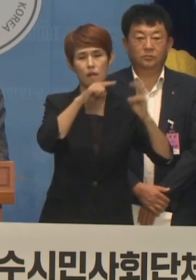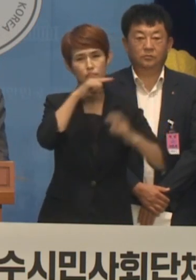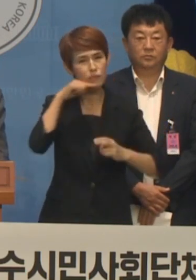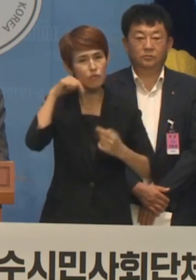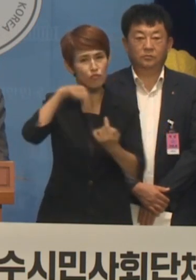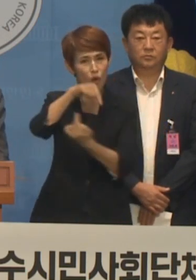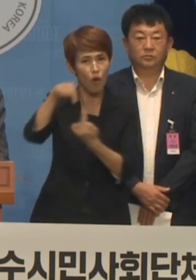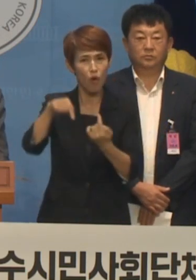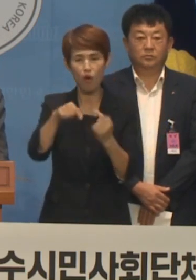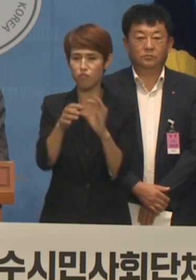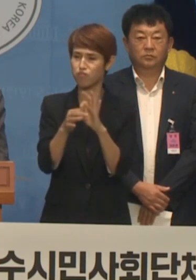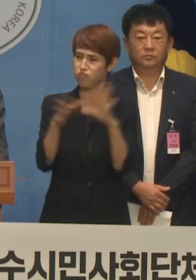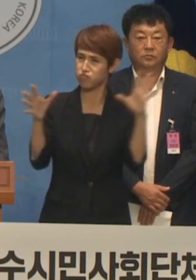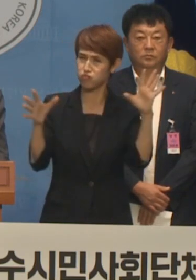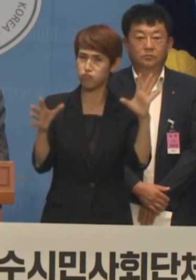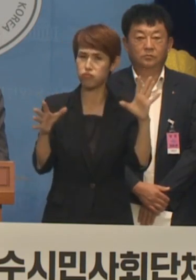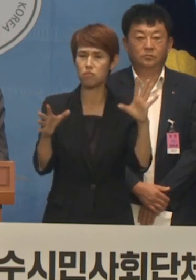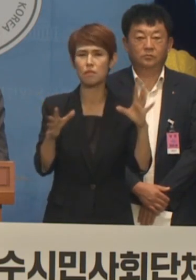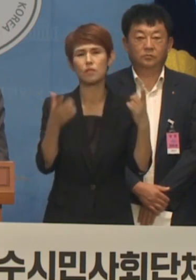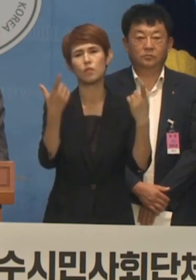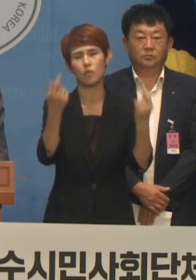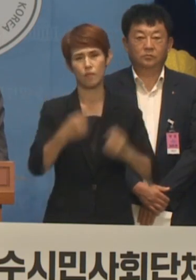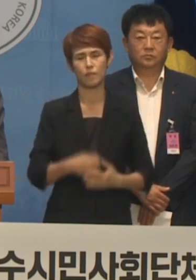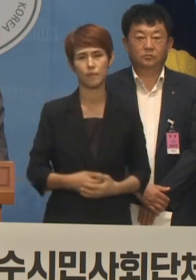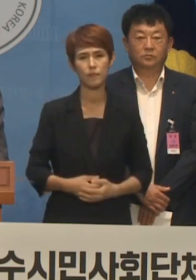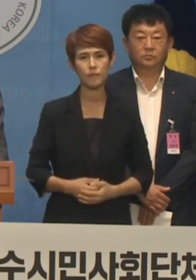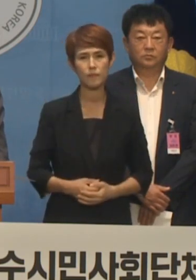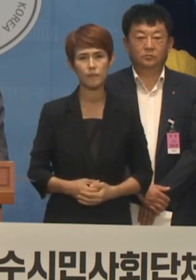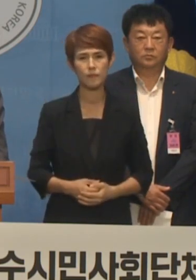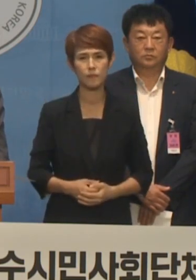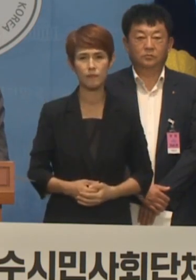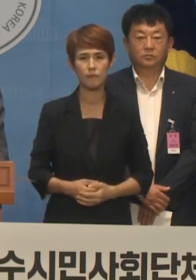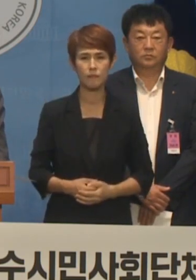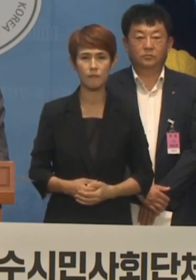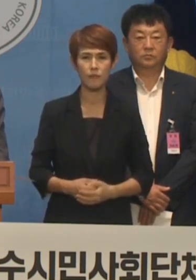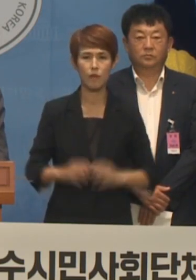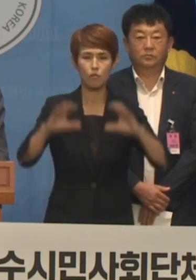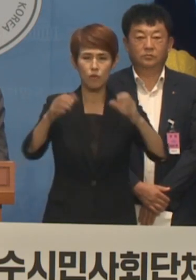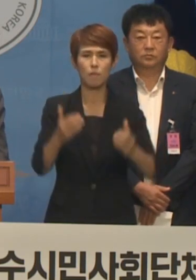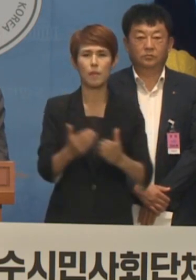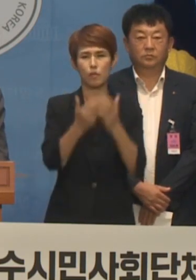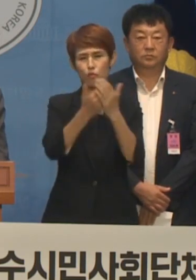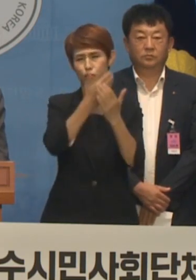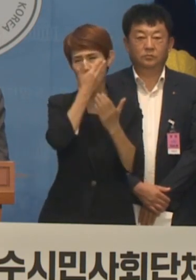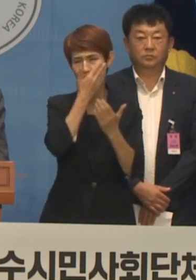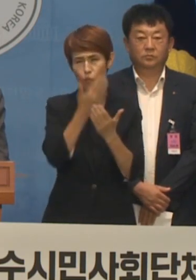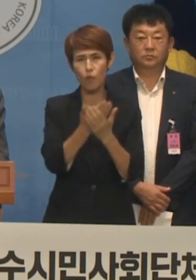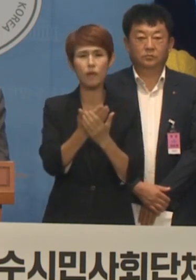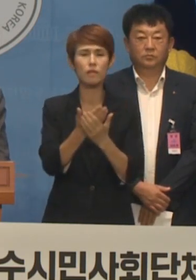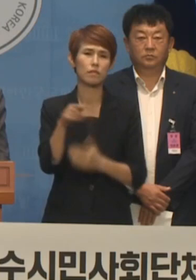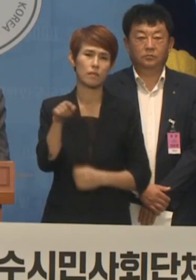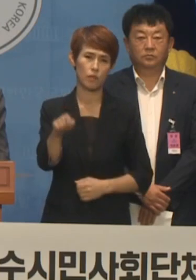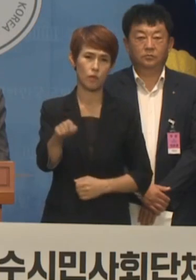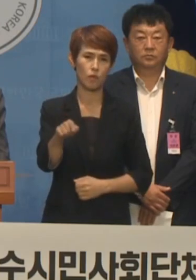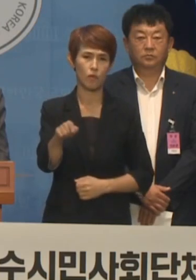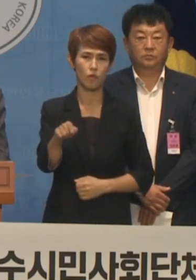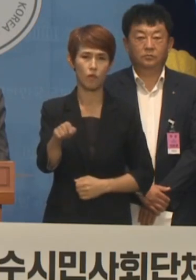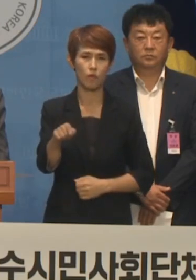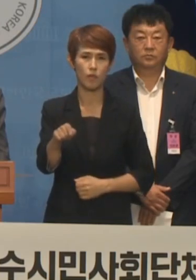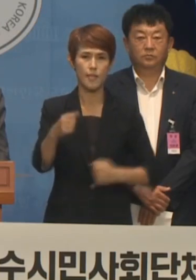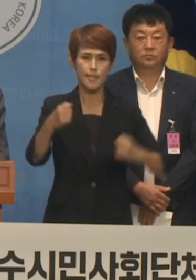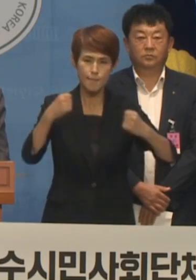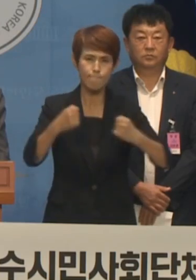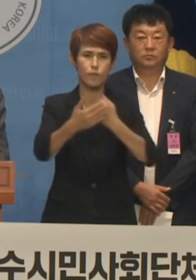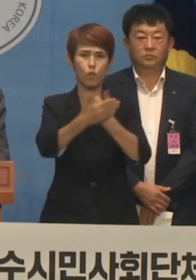우리는 알 바 아니라는 무책임한 처사에 다름 아닙니다. 지역을 넘어 국가 발전의 중대한 기로가 될 사안에 적극적인